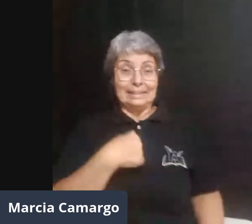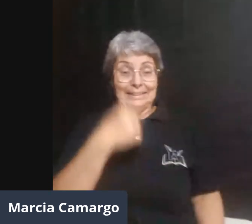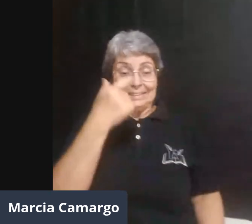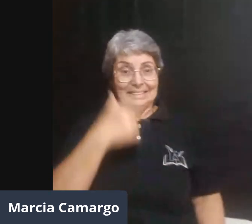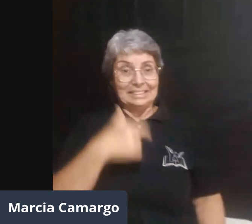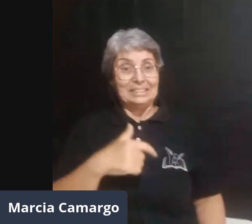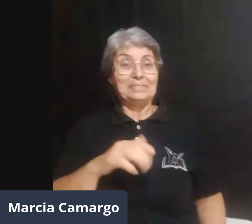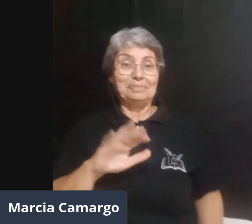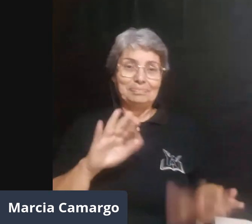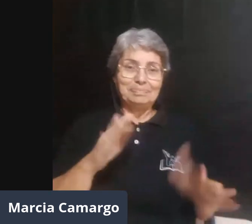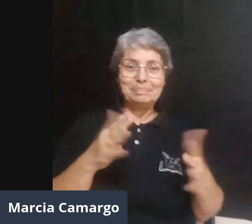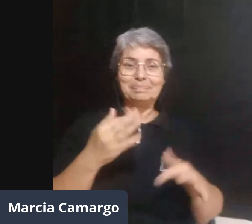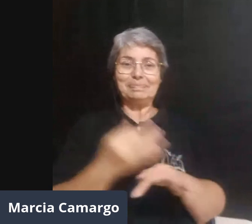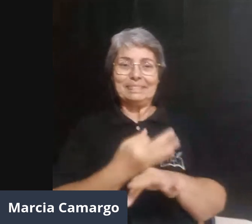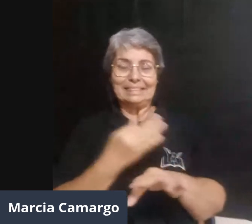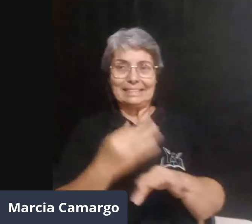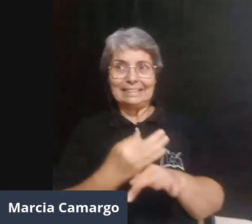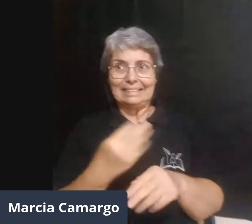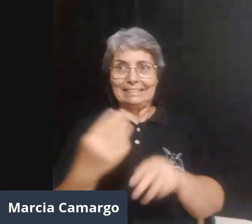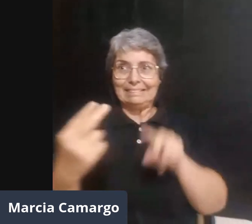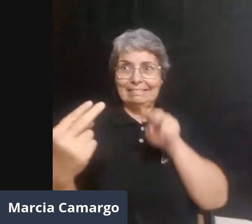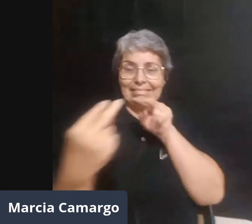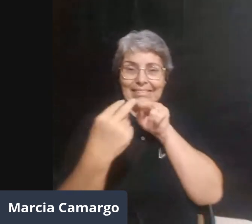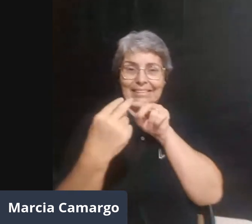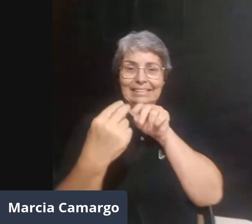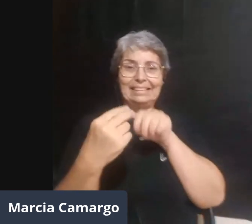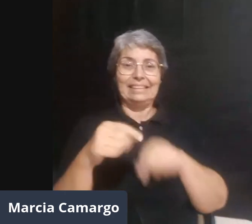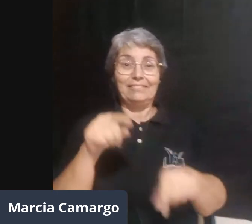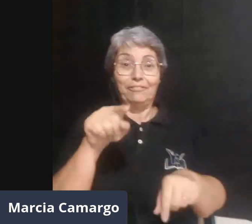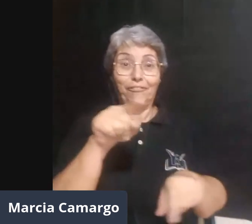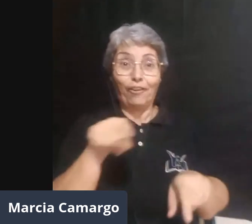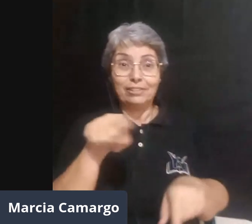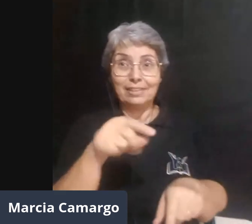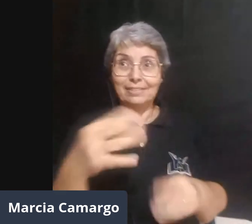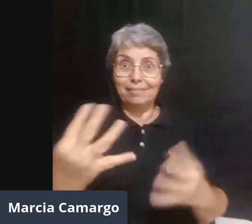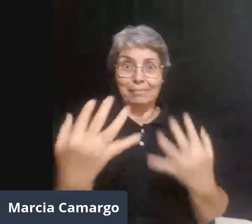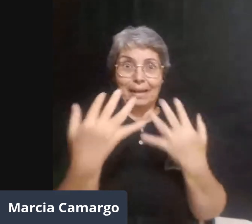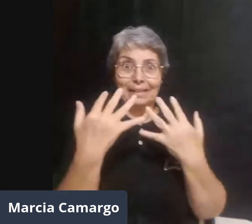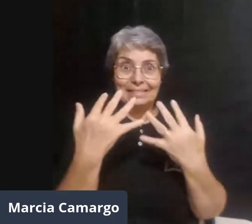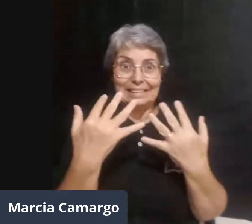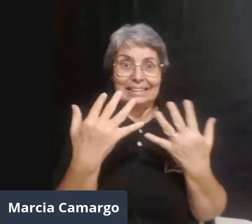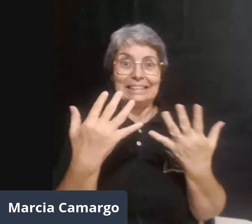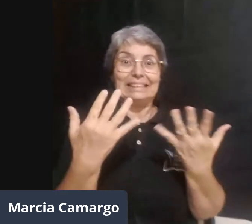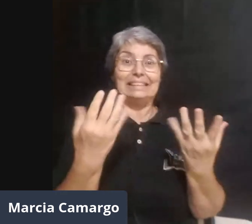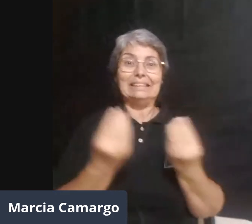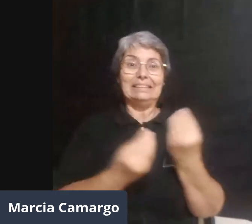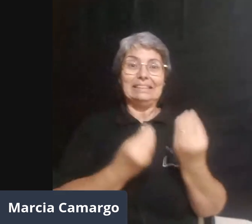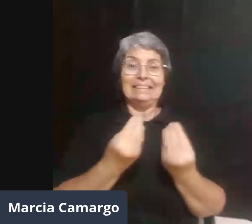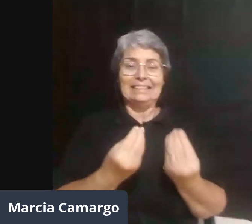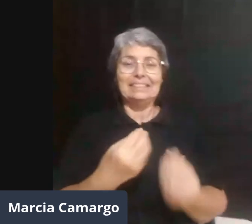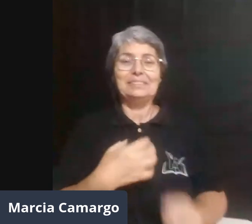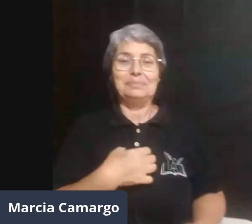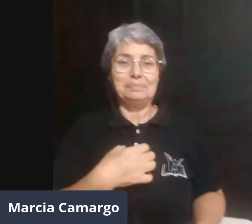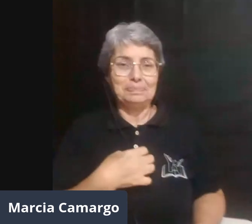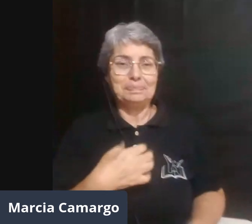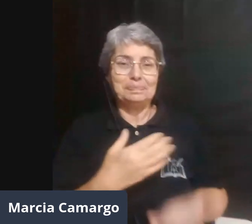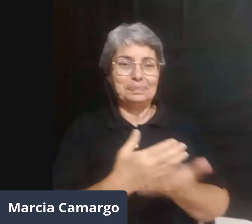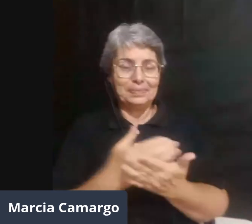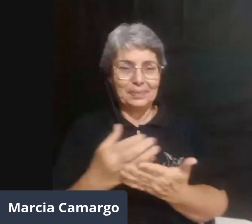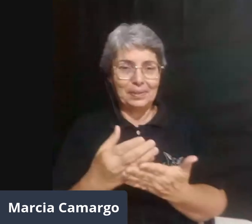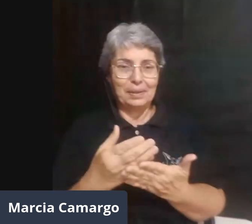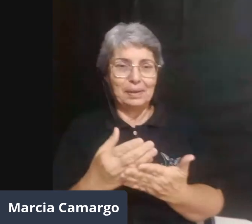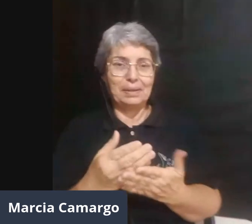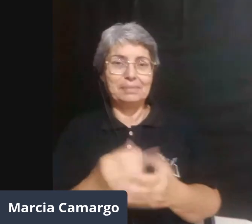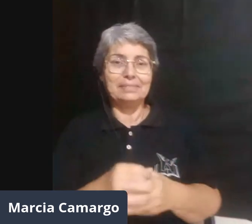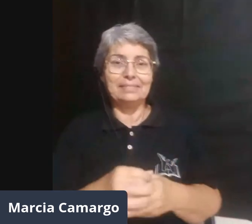falar diante de uma câmera, imaginando que vocês estão aí do lado de lá, ouvindo sem ver o